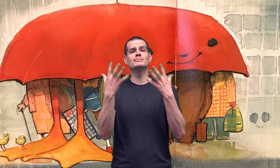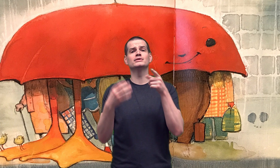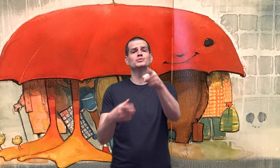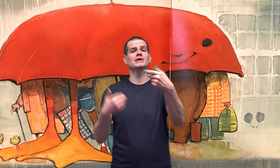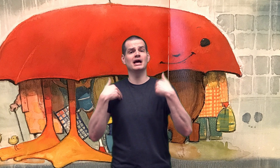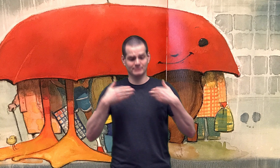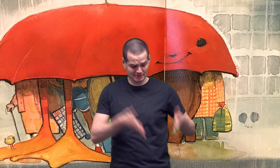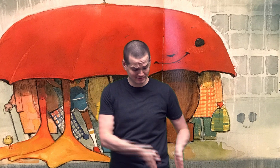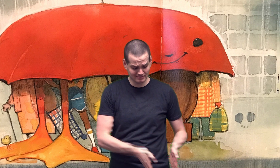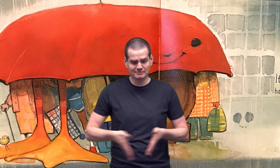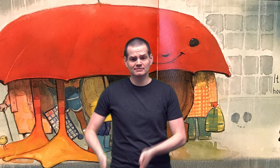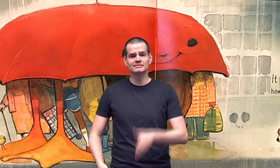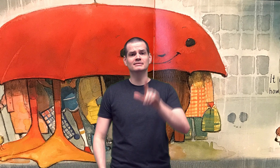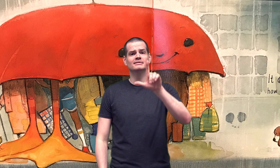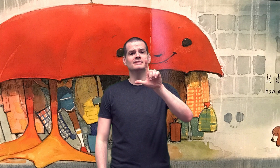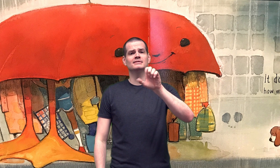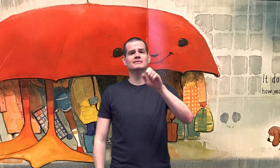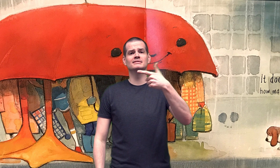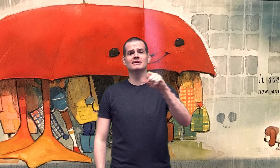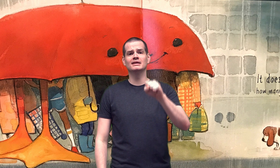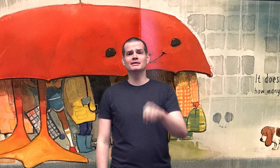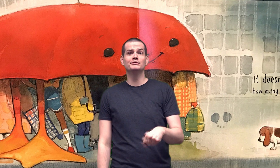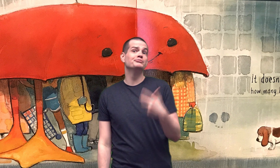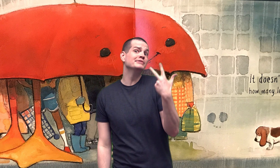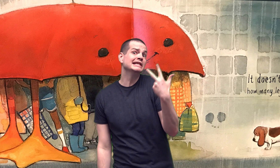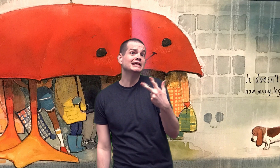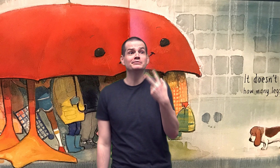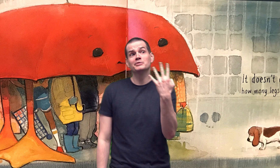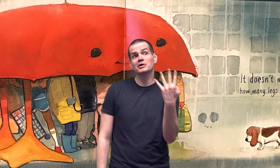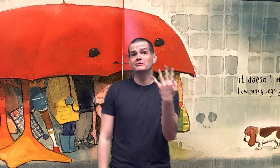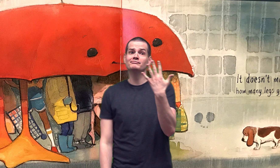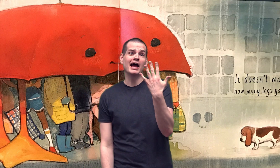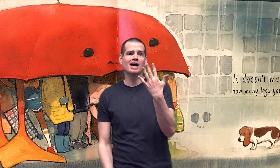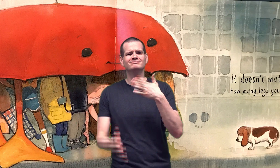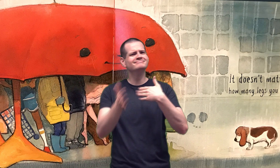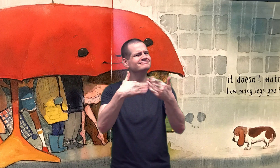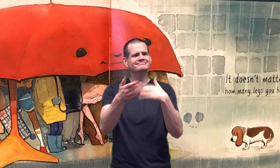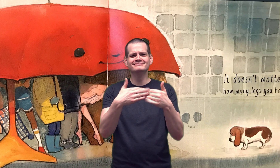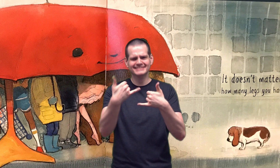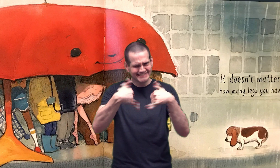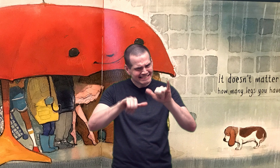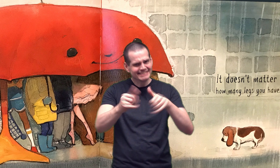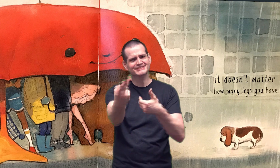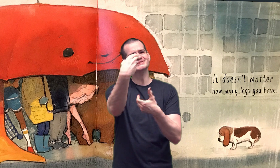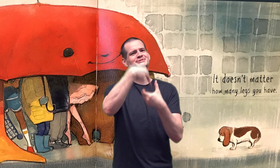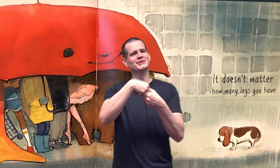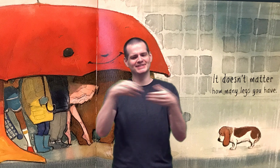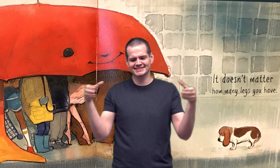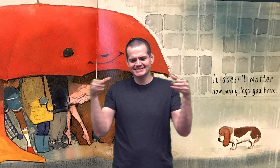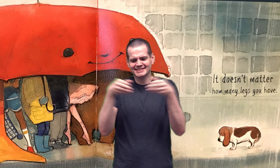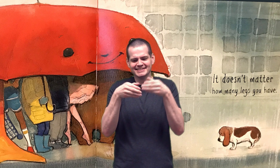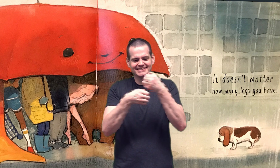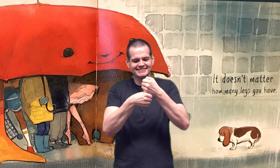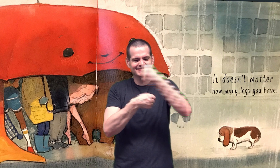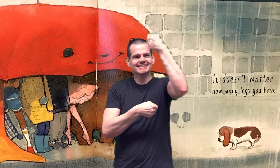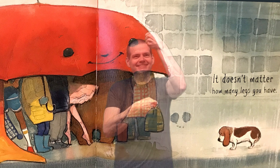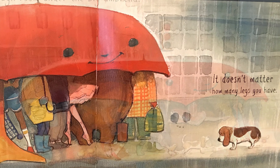cuántas patas o cuántas piernas uno tiene, puede tener tres, cuatro, cinco, no importa, igual puede estar bajo un